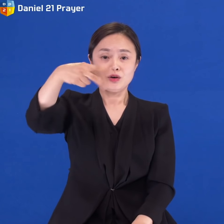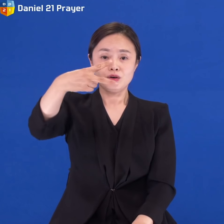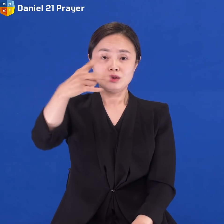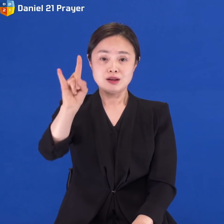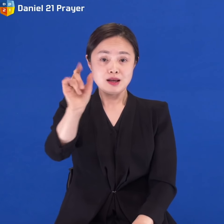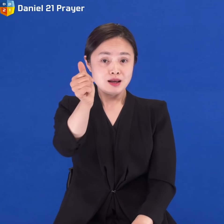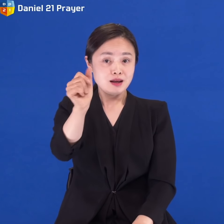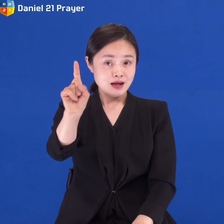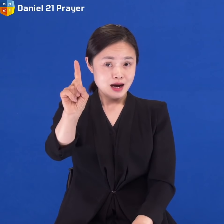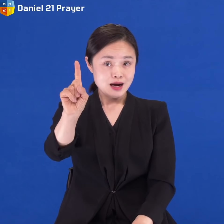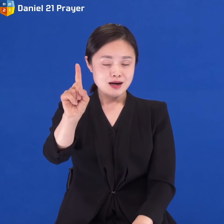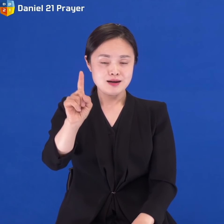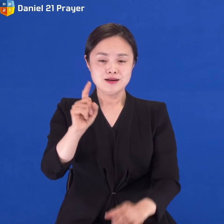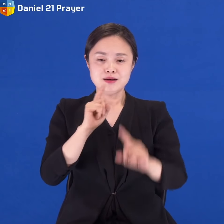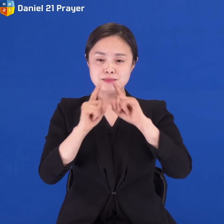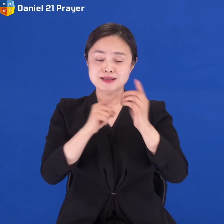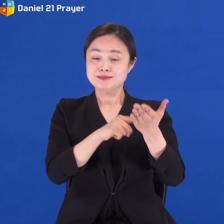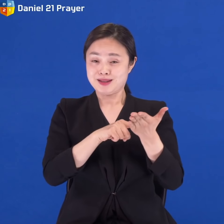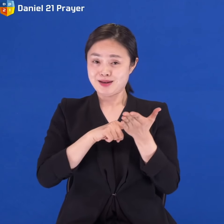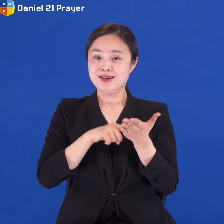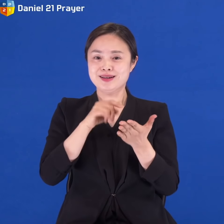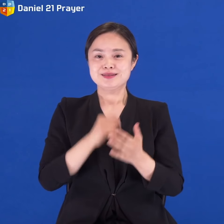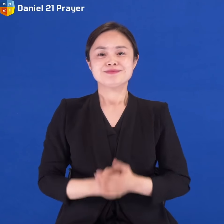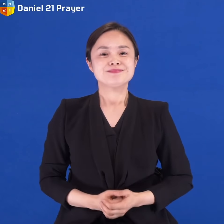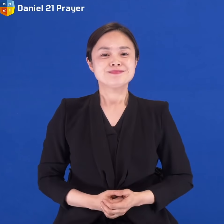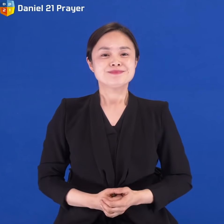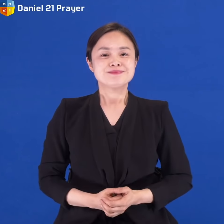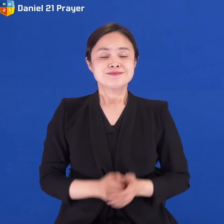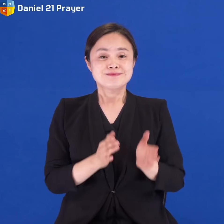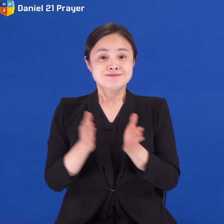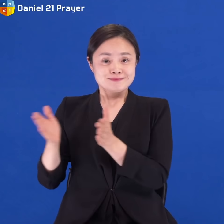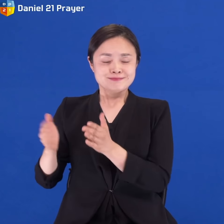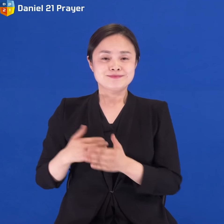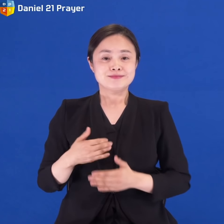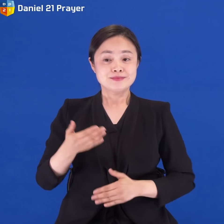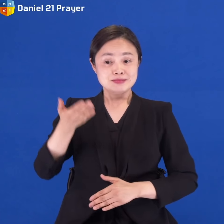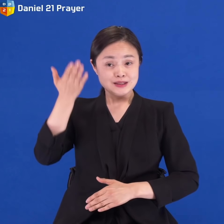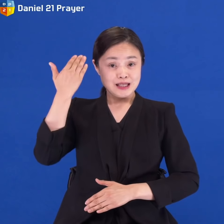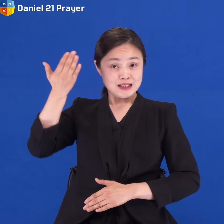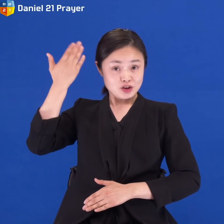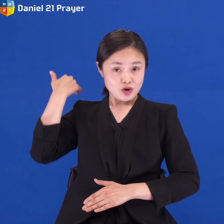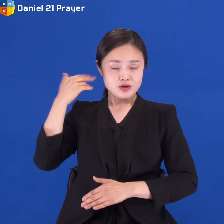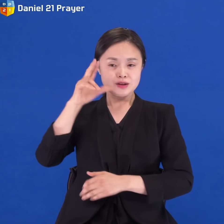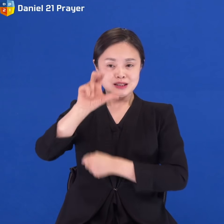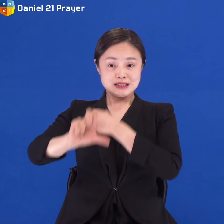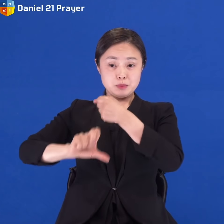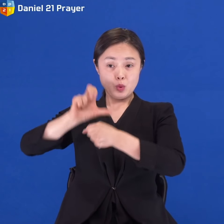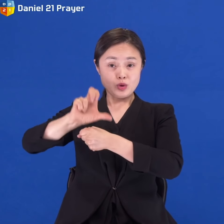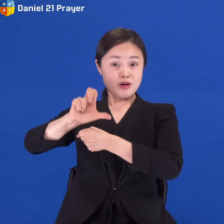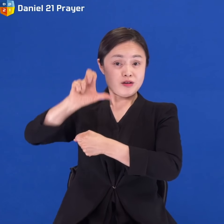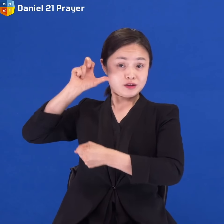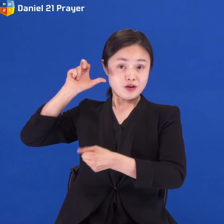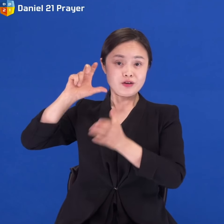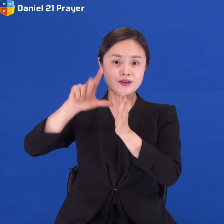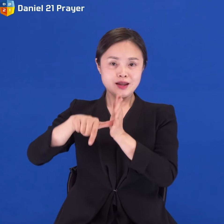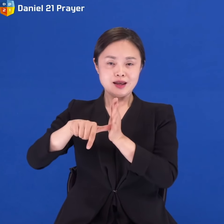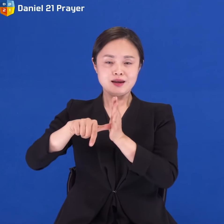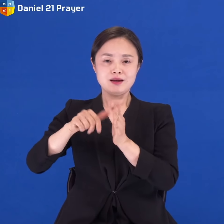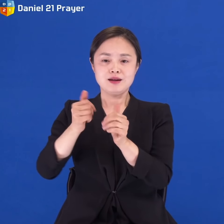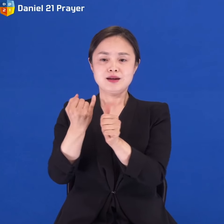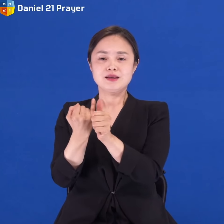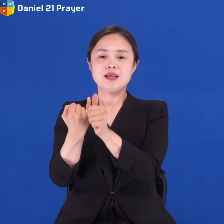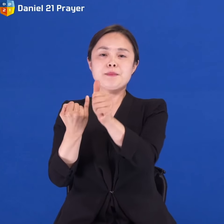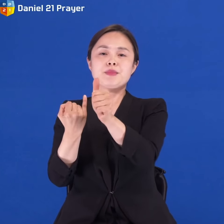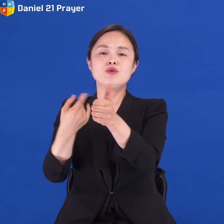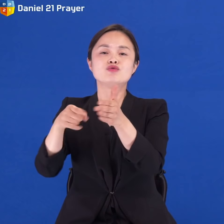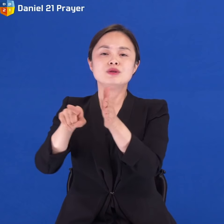새벽마다 남편이 좋아하는 생선을 구워주기 위해서 양재시장에 거의 출근을